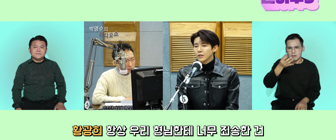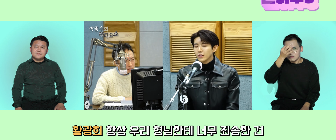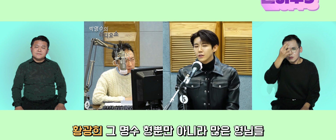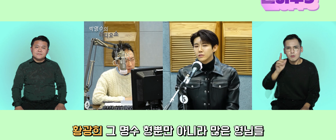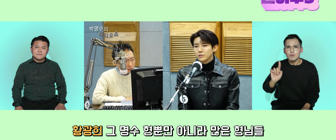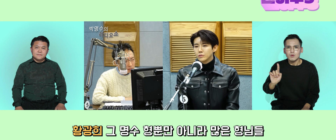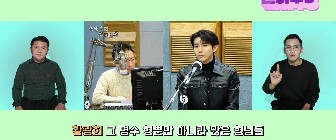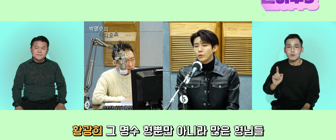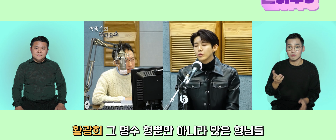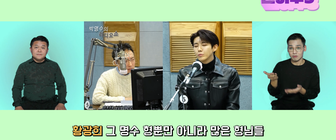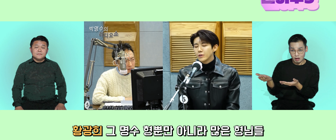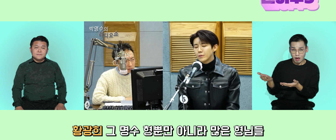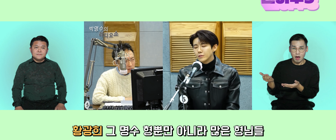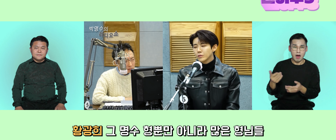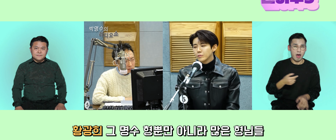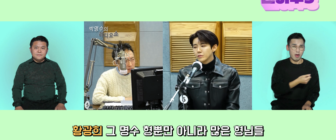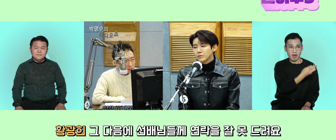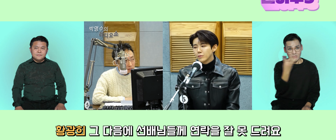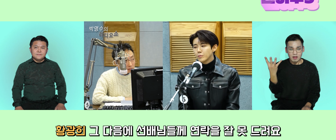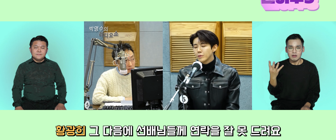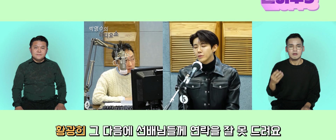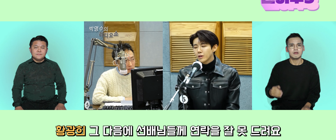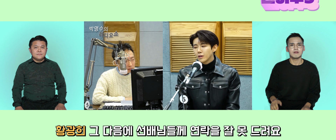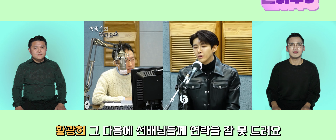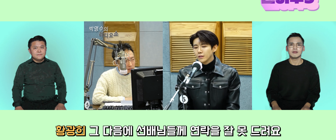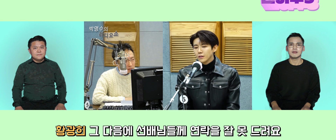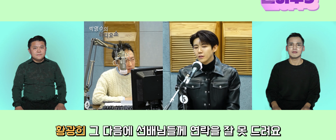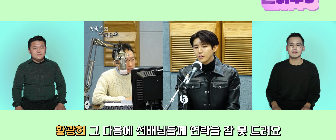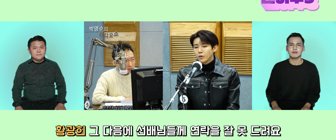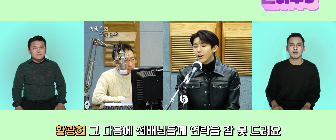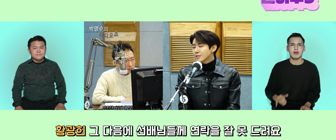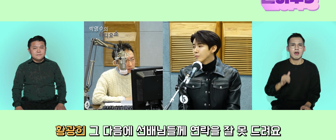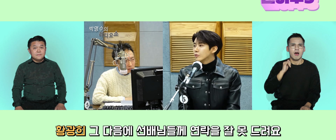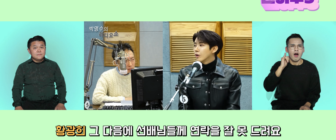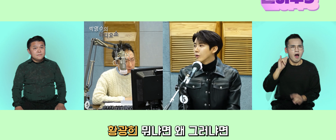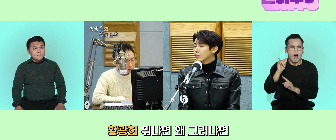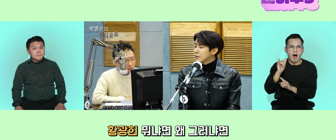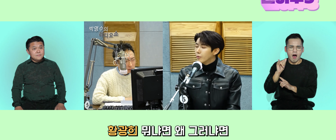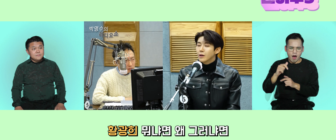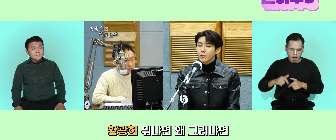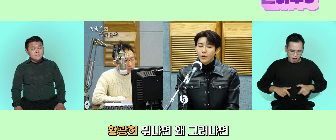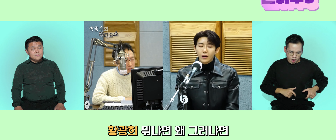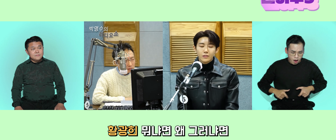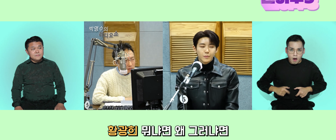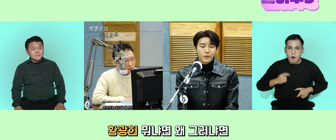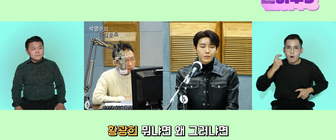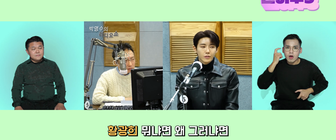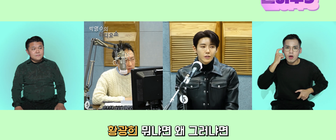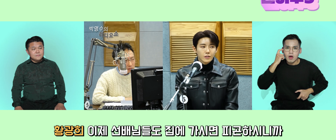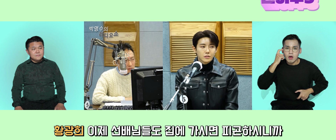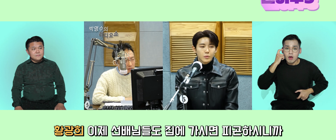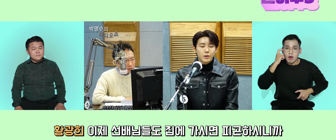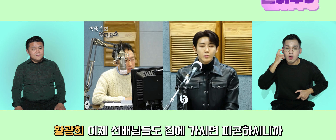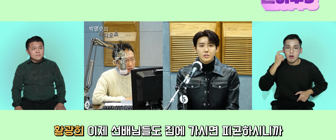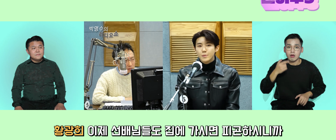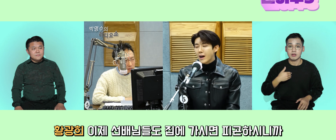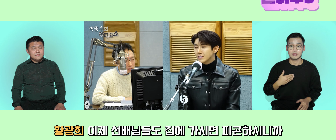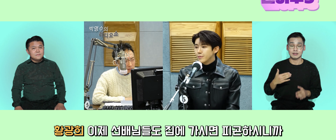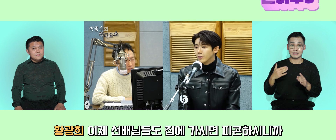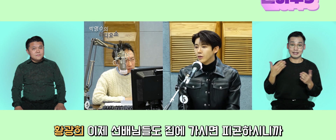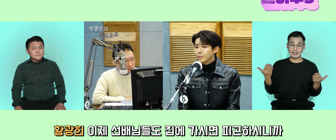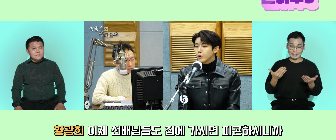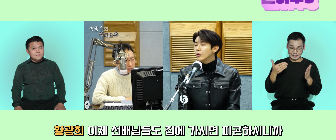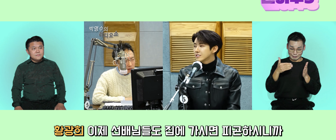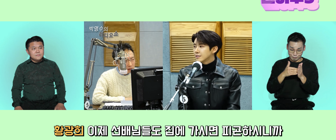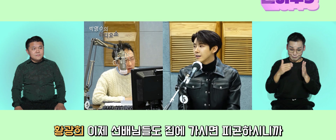건 그 우리 명세형 뿐만 아니라 많은 형님들 그 다음에 선배님들께 연락을 잘 못 드려요. 그게 뭐냐면 왜 그러냐면 이제 선배님도 집에